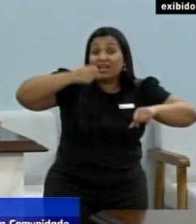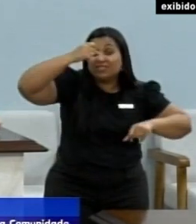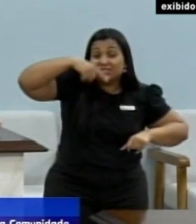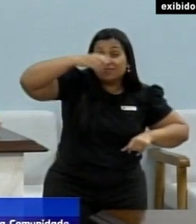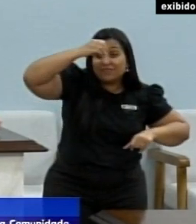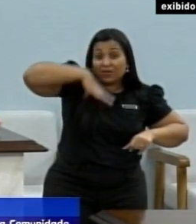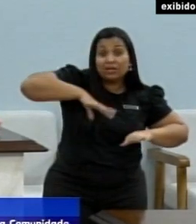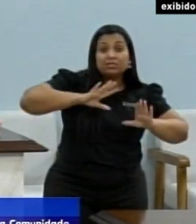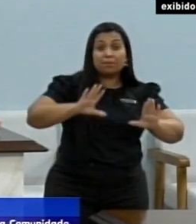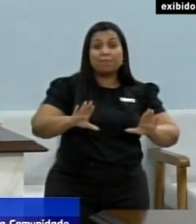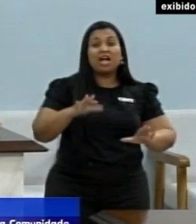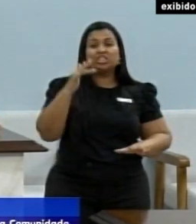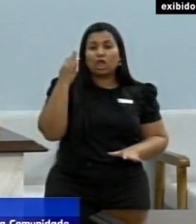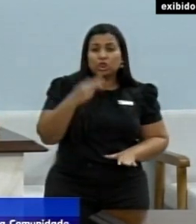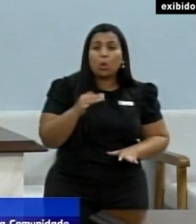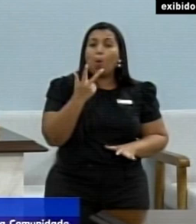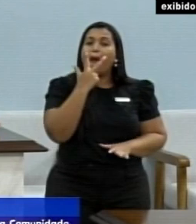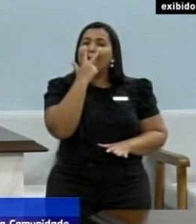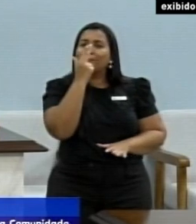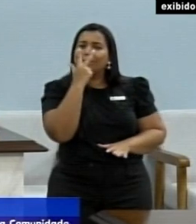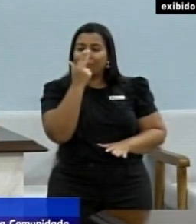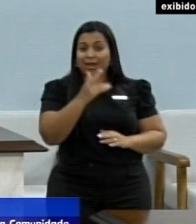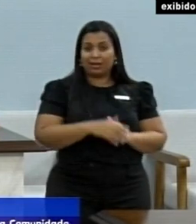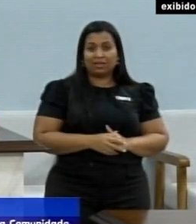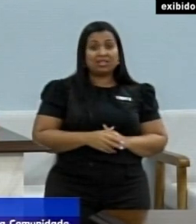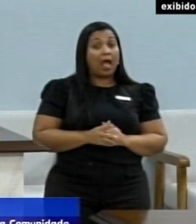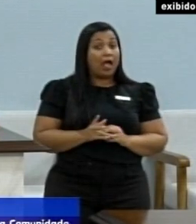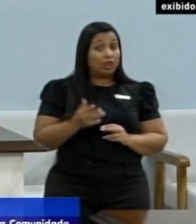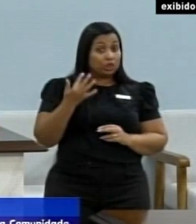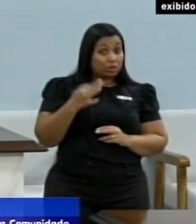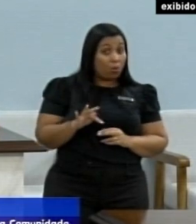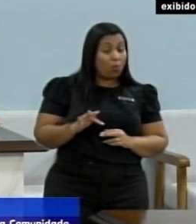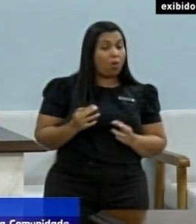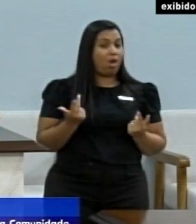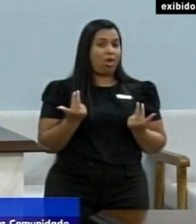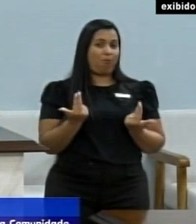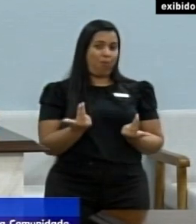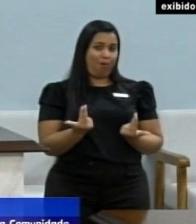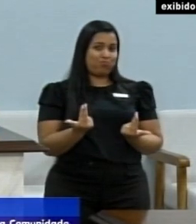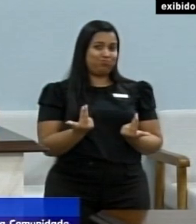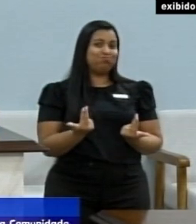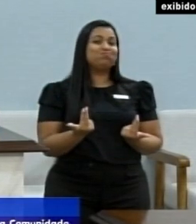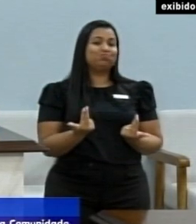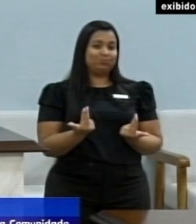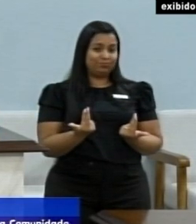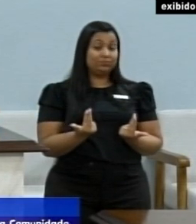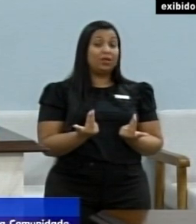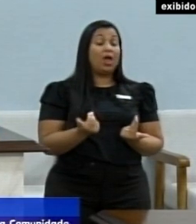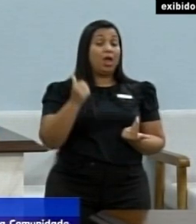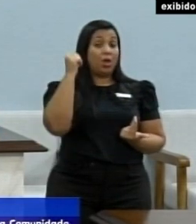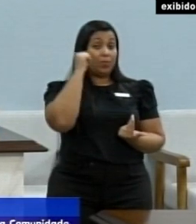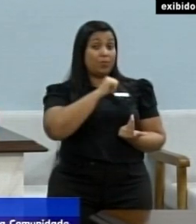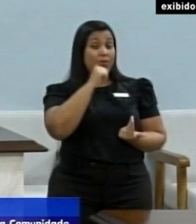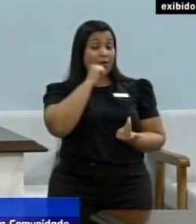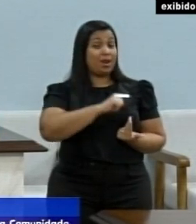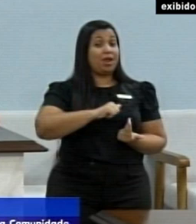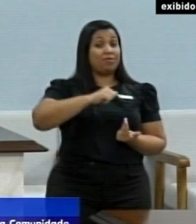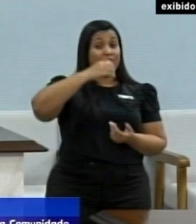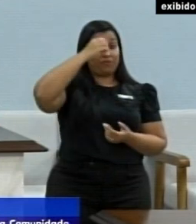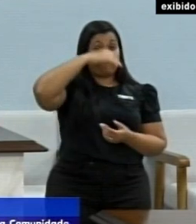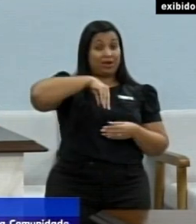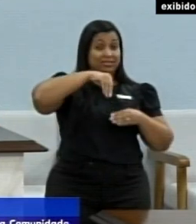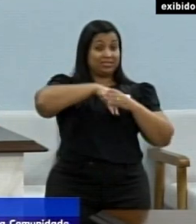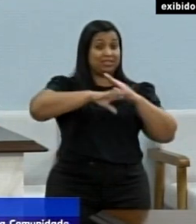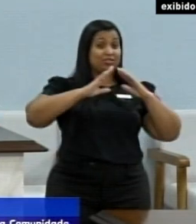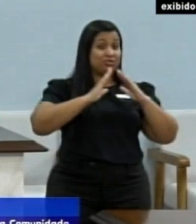com uma dor muito parecida. A dor é a mesma. Quando nós falamos de vítimas de violência doméstica ou de mulheres